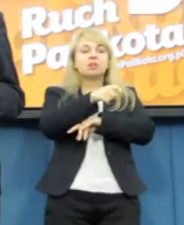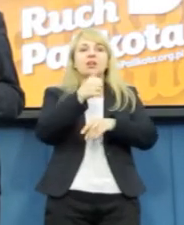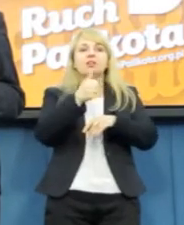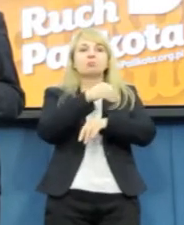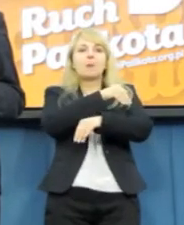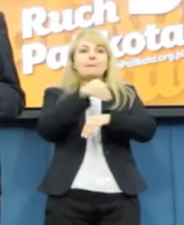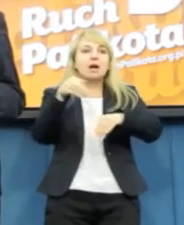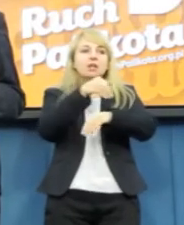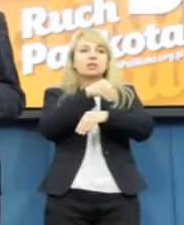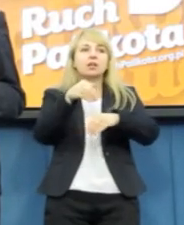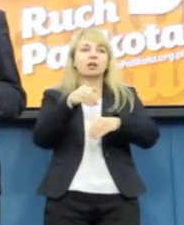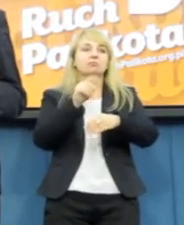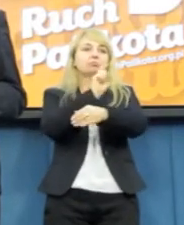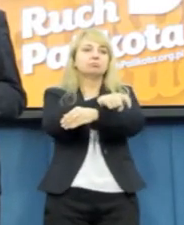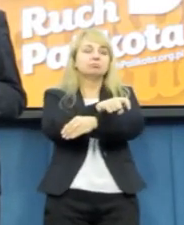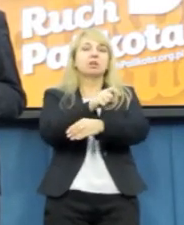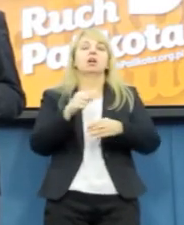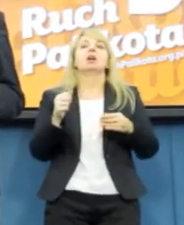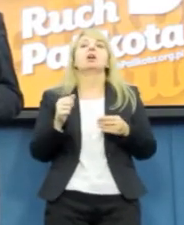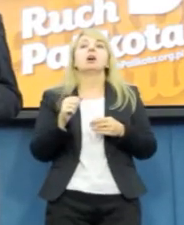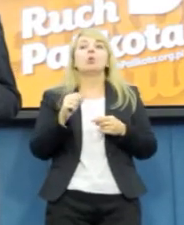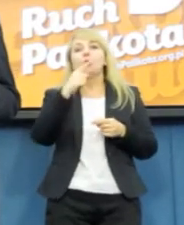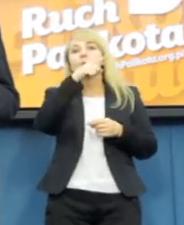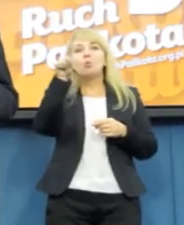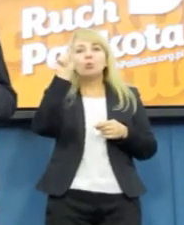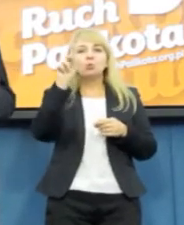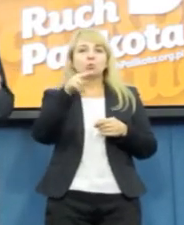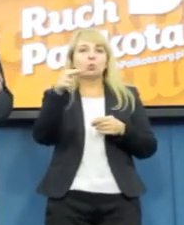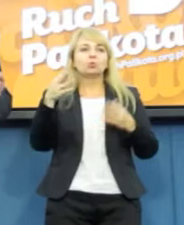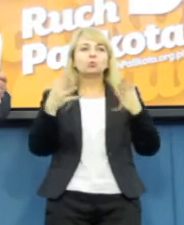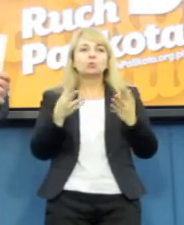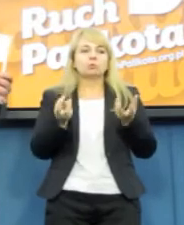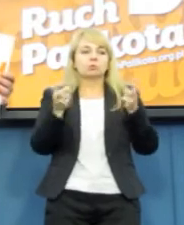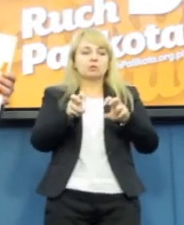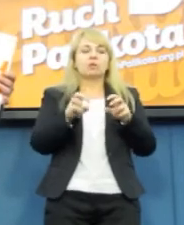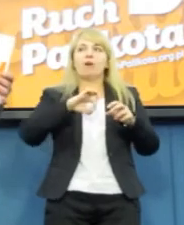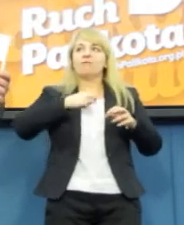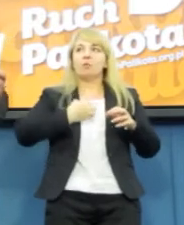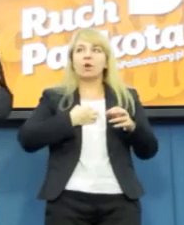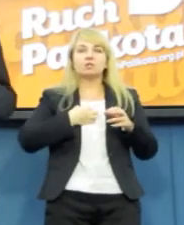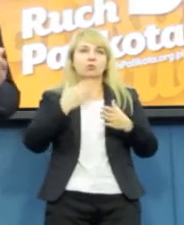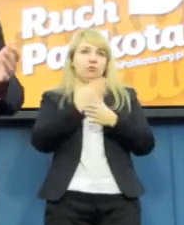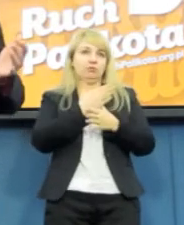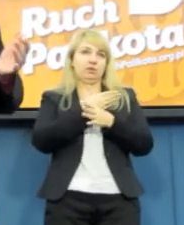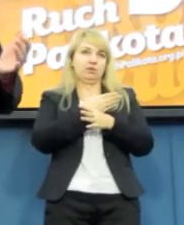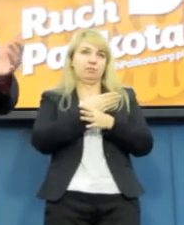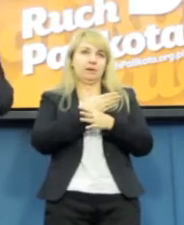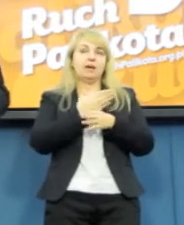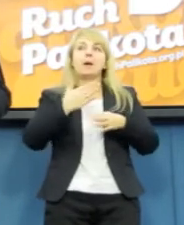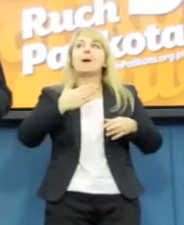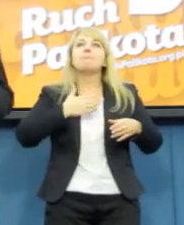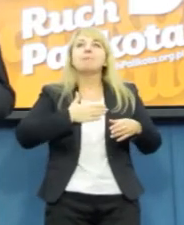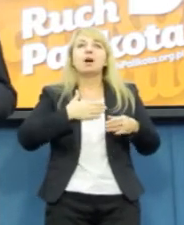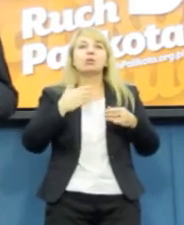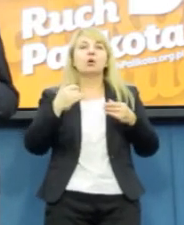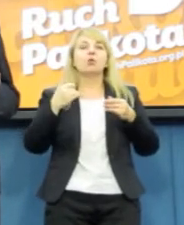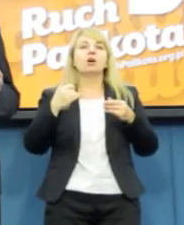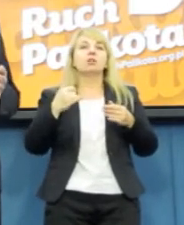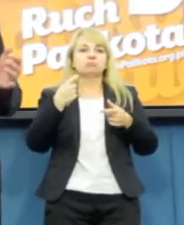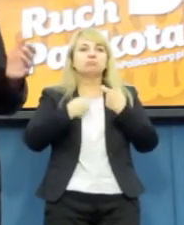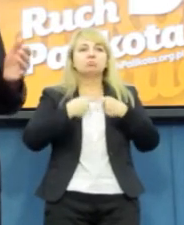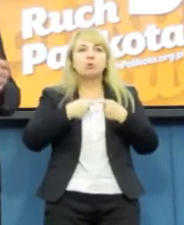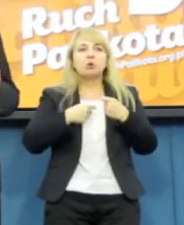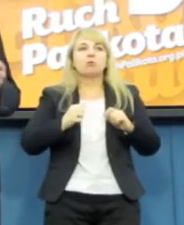biurokratycznymi, barierami finansowymi. Ludzie, którzy chcą zakładać swoje działalności gospodarcze, często mają problem z wysupaniem 2000